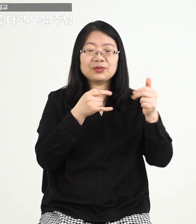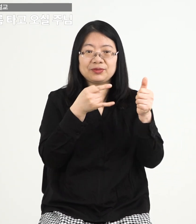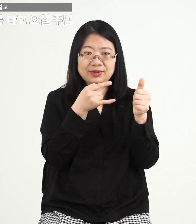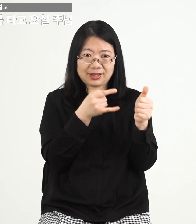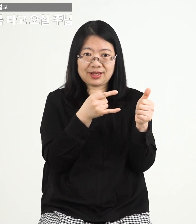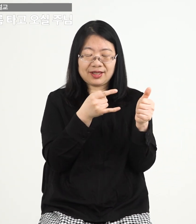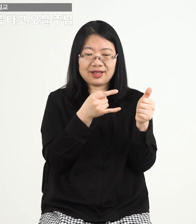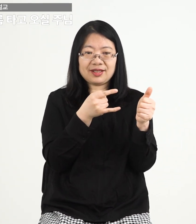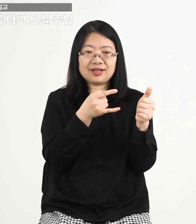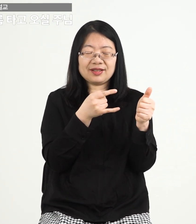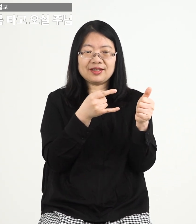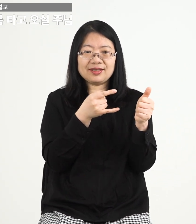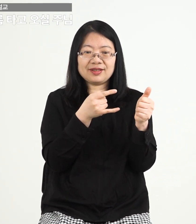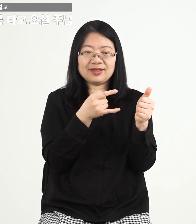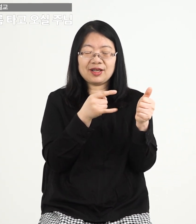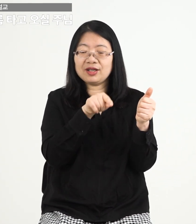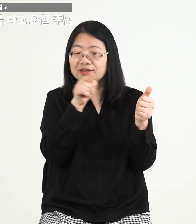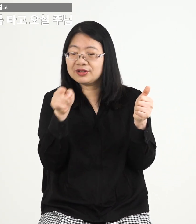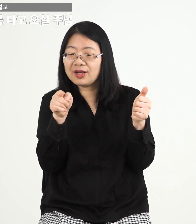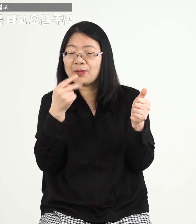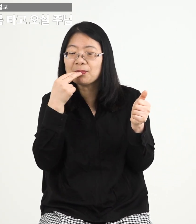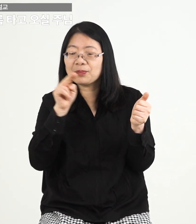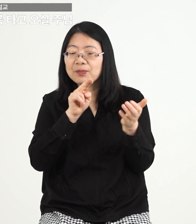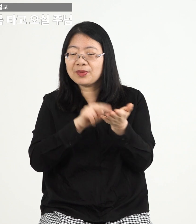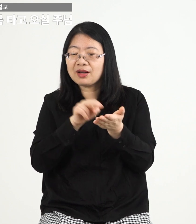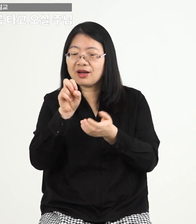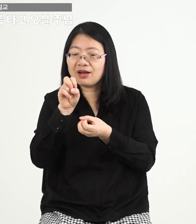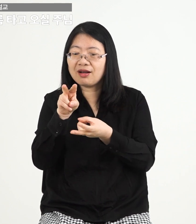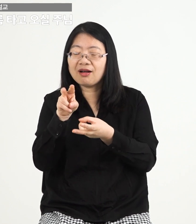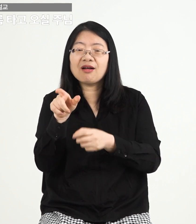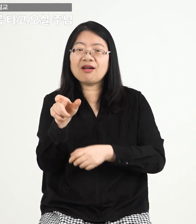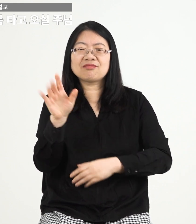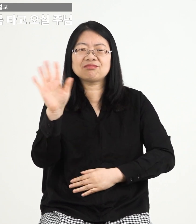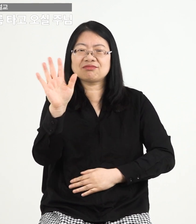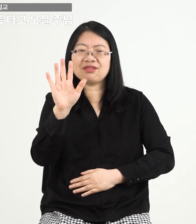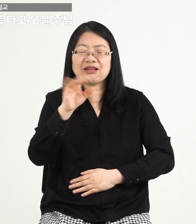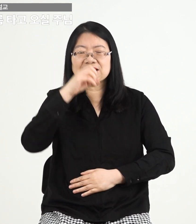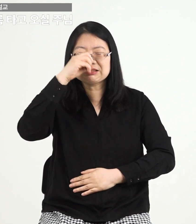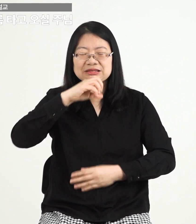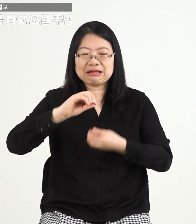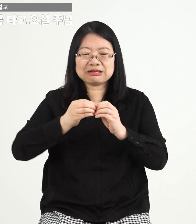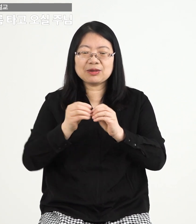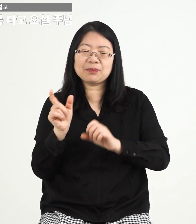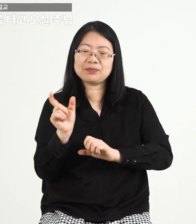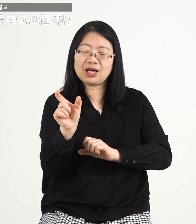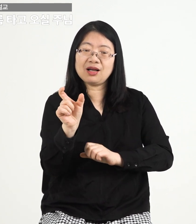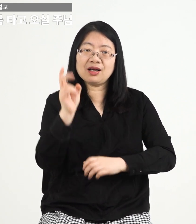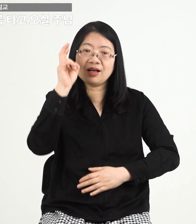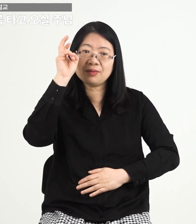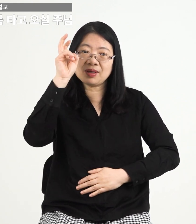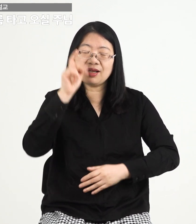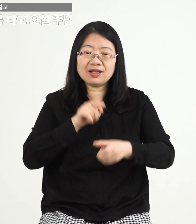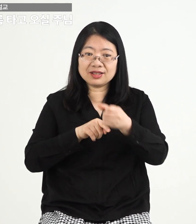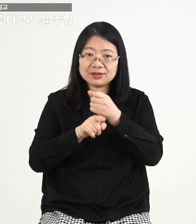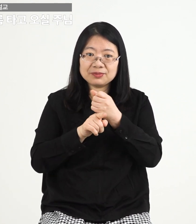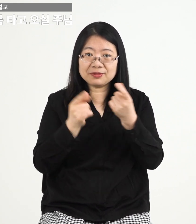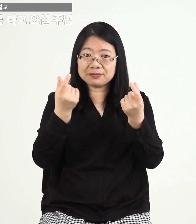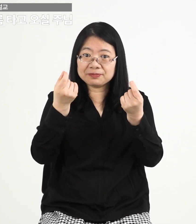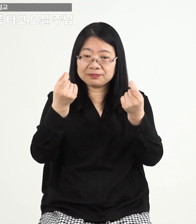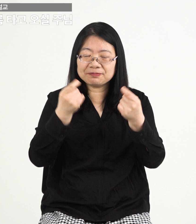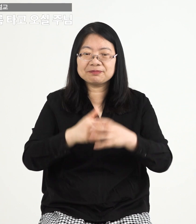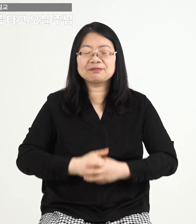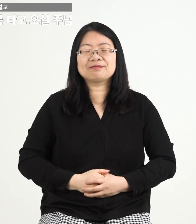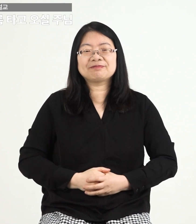교회에 뒤에 편지한다는 말은 의역을 해서 갖다 붙인 겁니다. 그러나 의미는